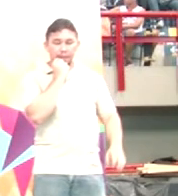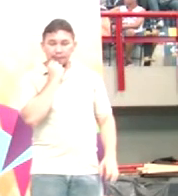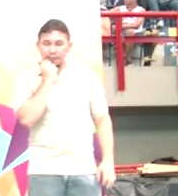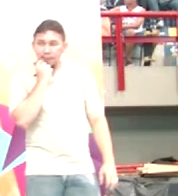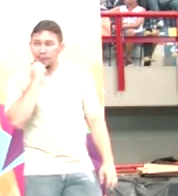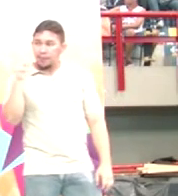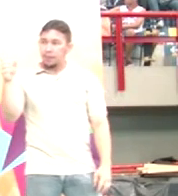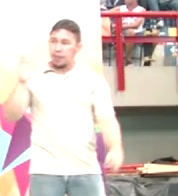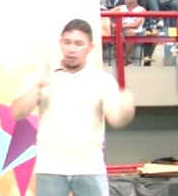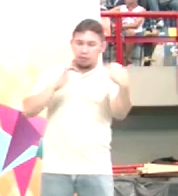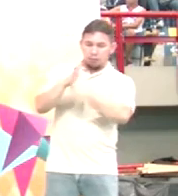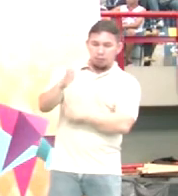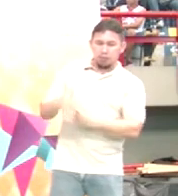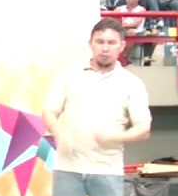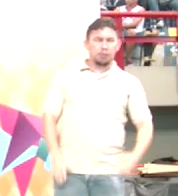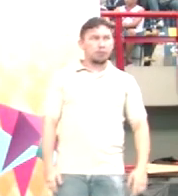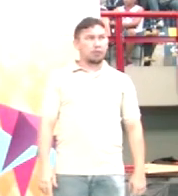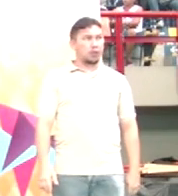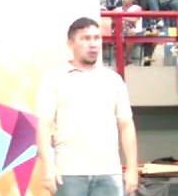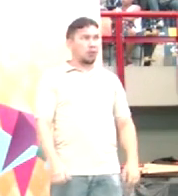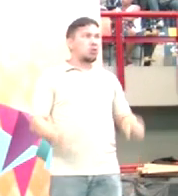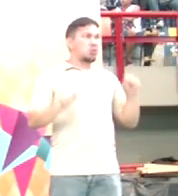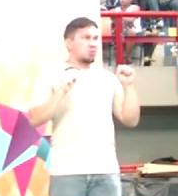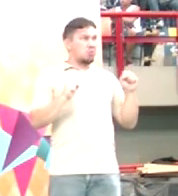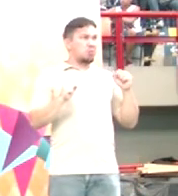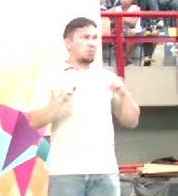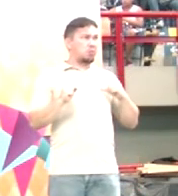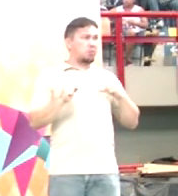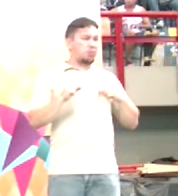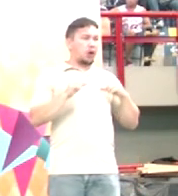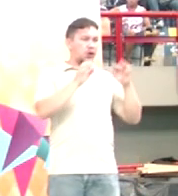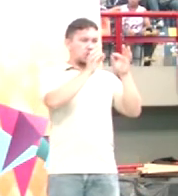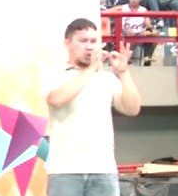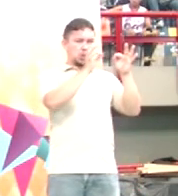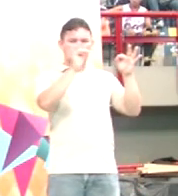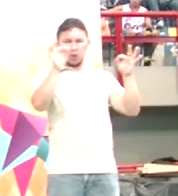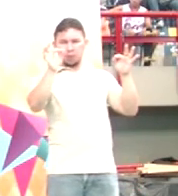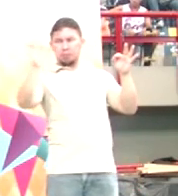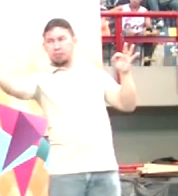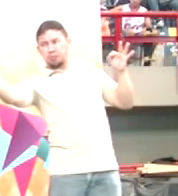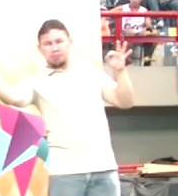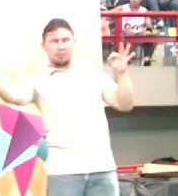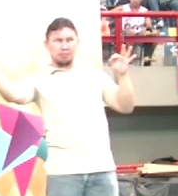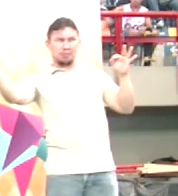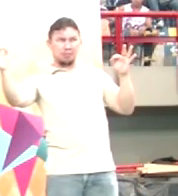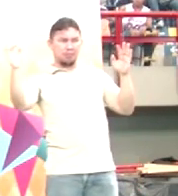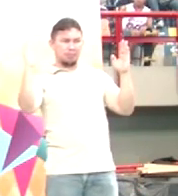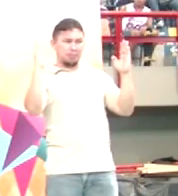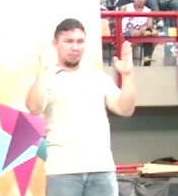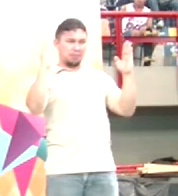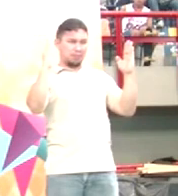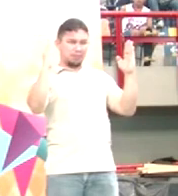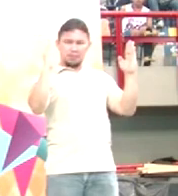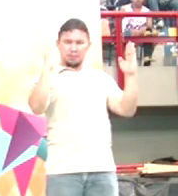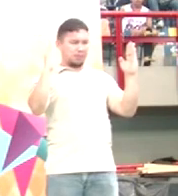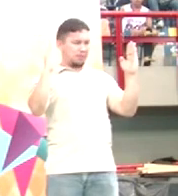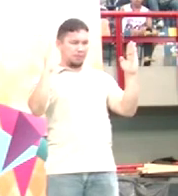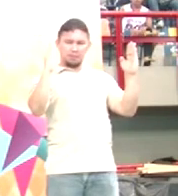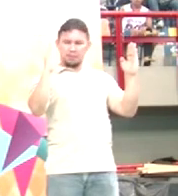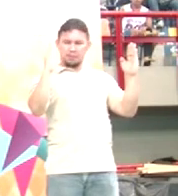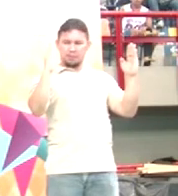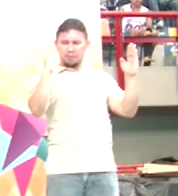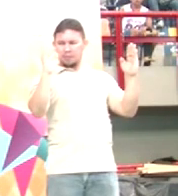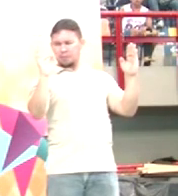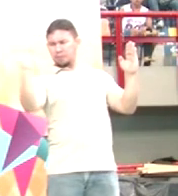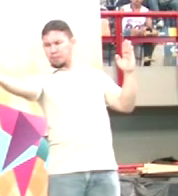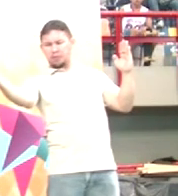ela está me perguntando se pode ultrapassar o limite da linha. Eu acho que é da margem, da linha que faz